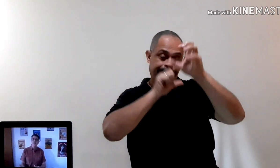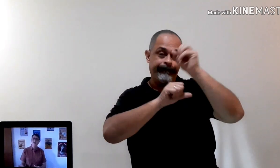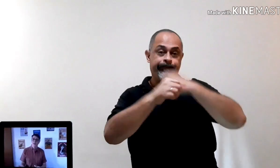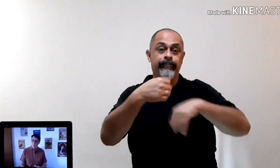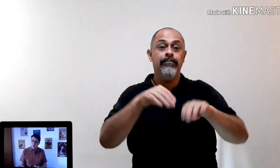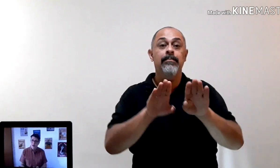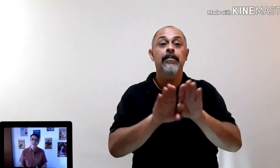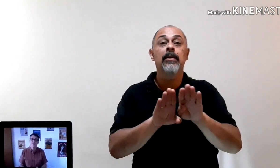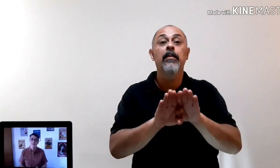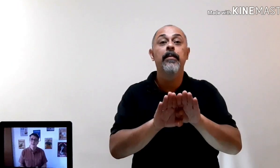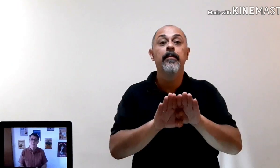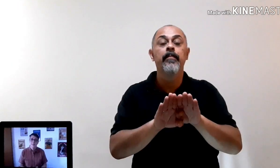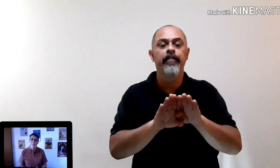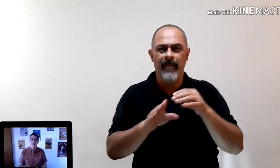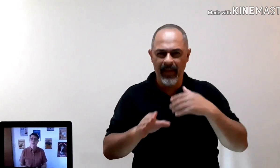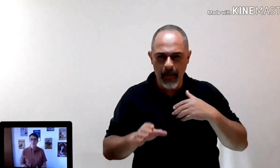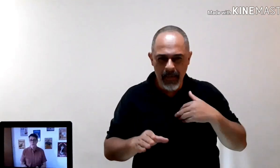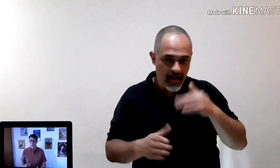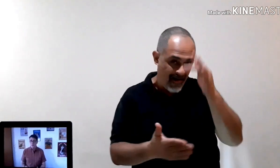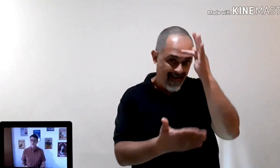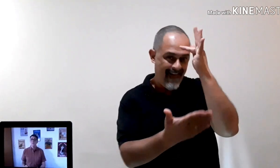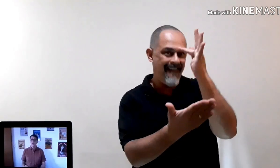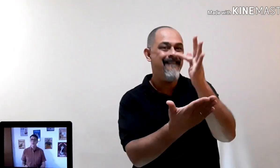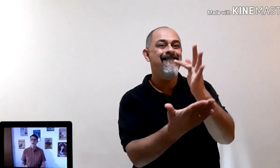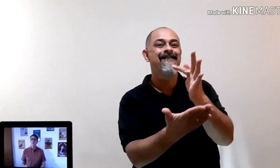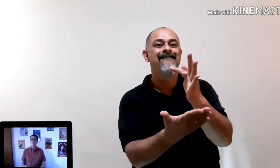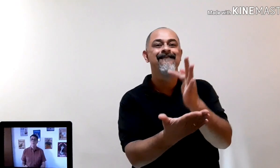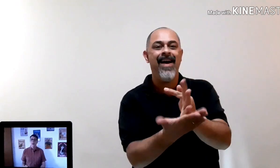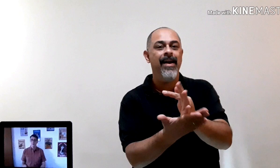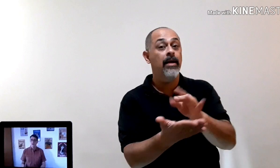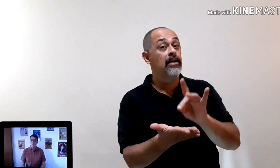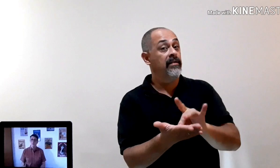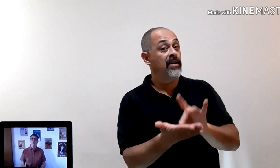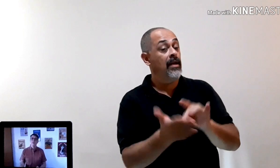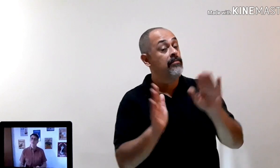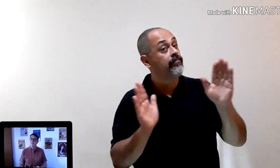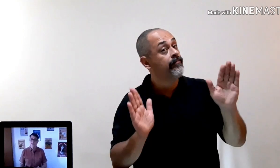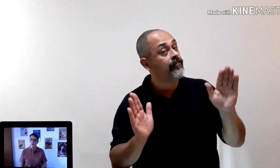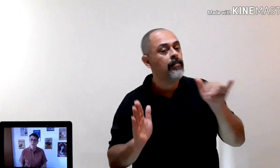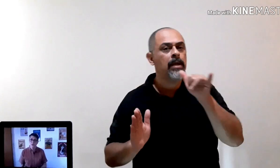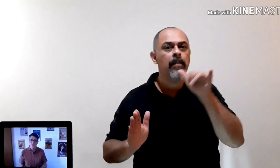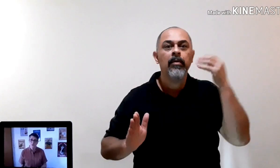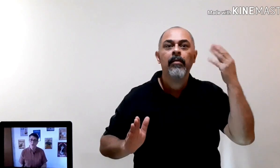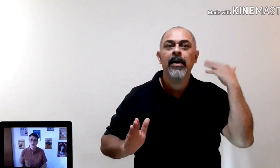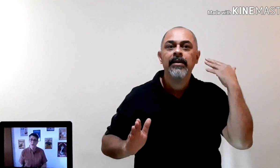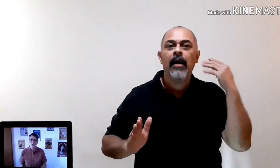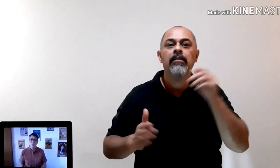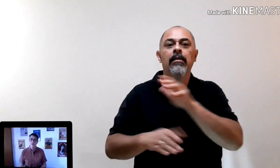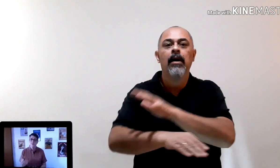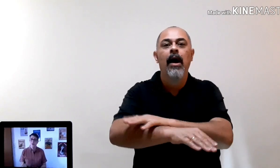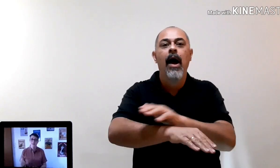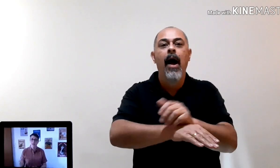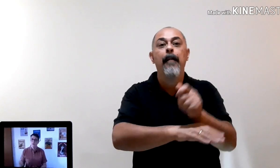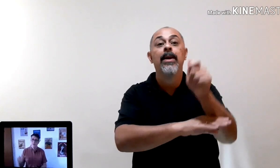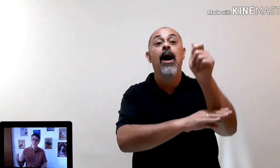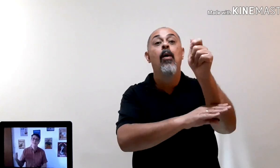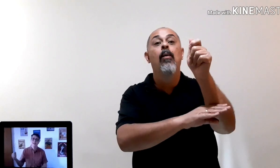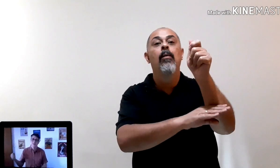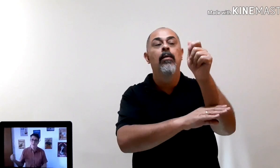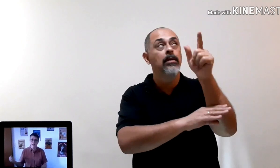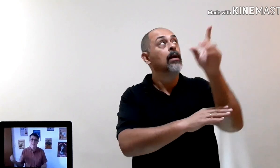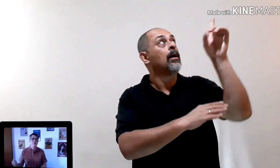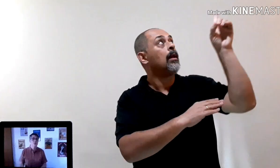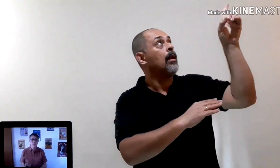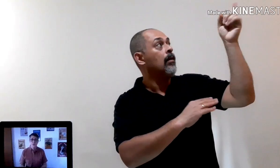ter uma fé aprovada. Então vamos voltar, por exemplo, de Abraão. Abraão fez aquilo que Deus ordenou, mesmo ele tendo